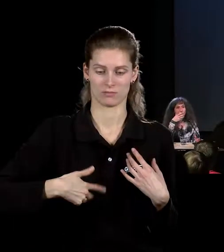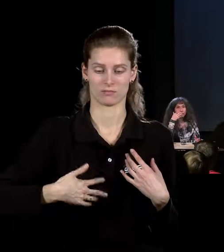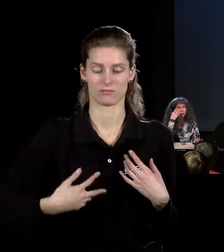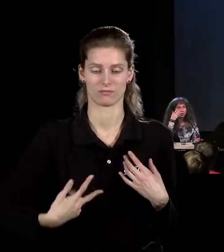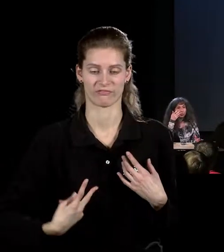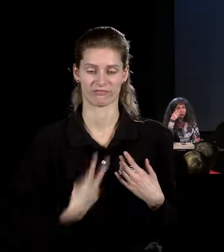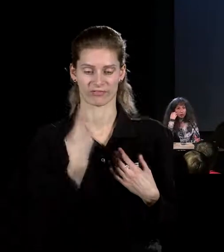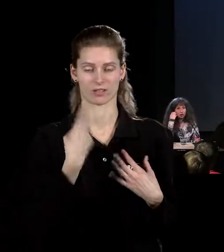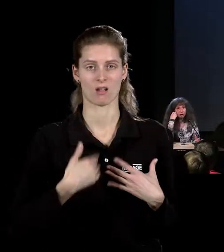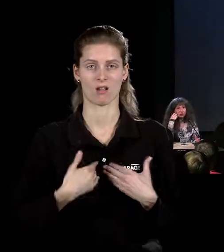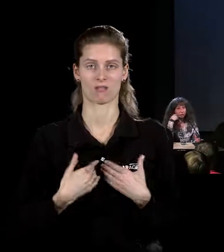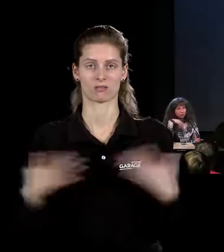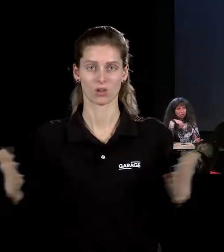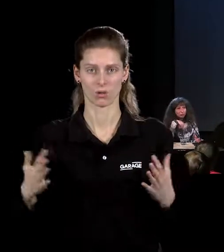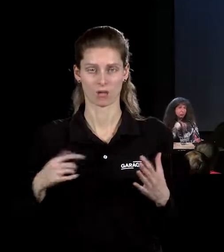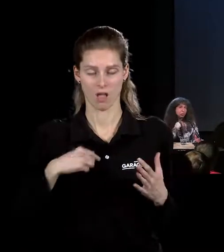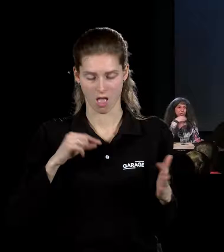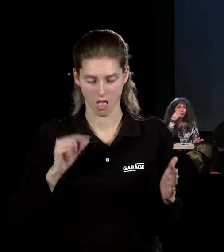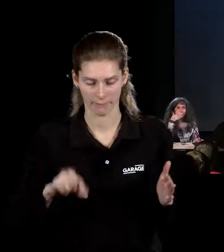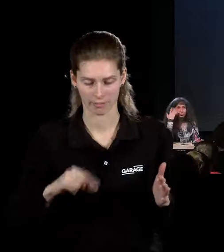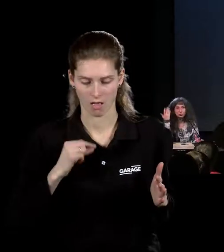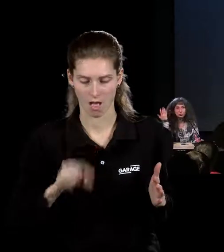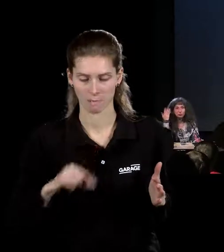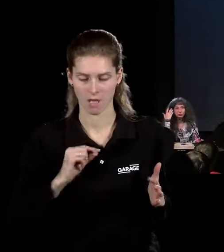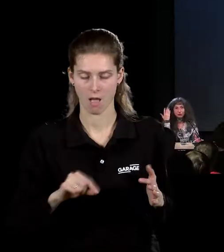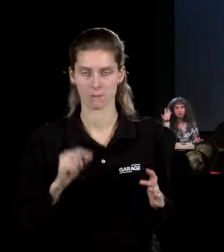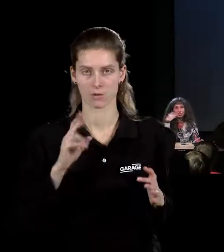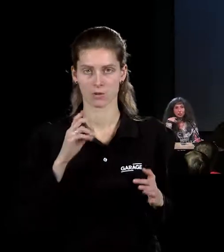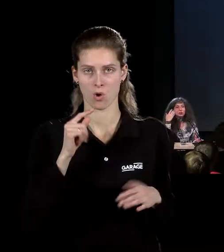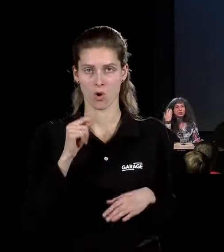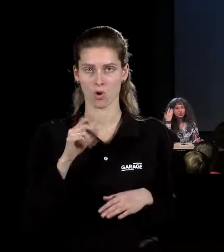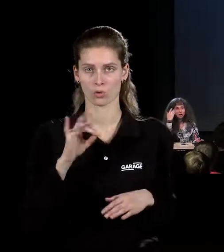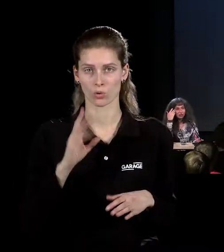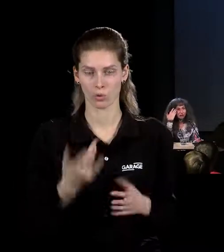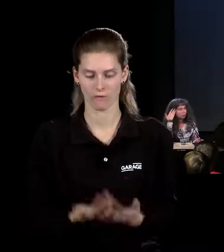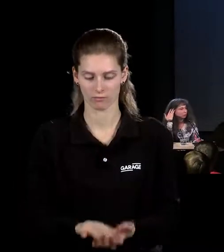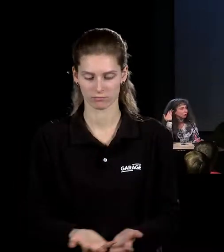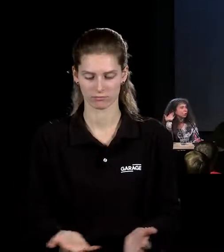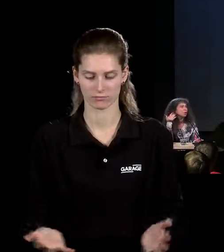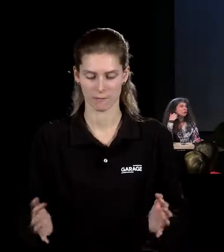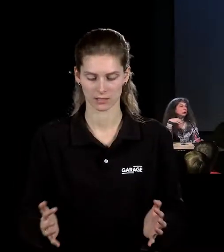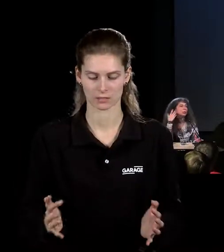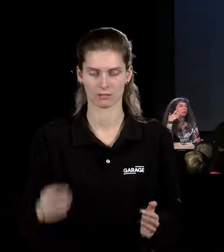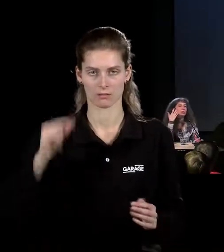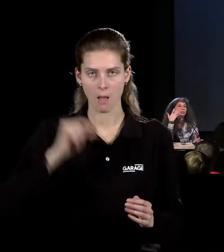поэтому там провисел он там несколько часов, это был абсолютно, ну, предельно радикальный